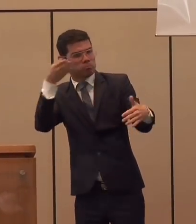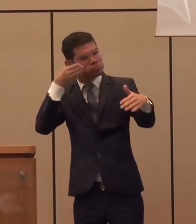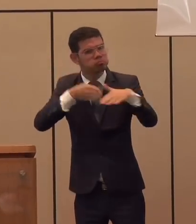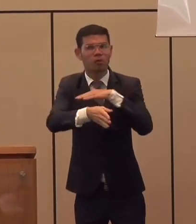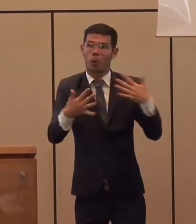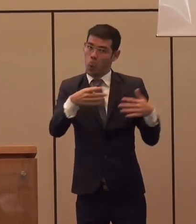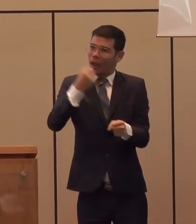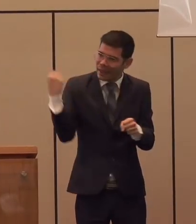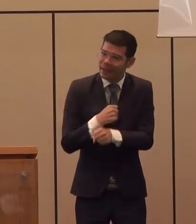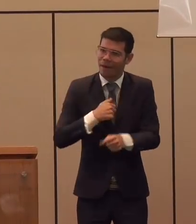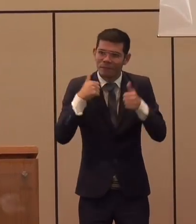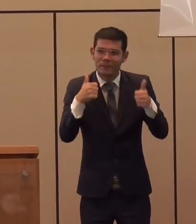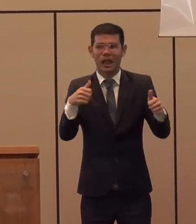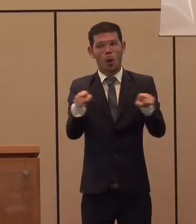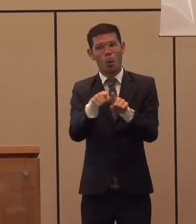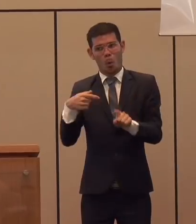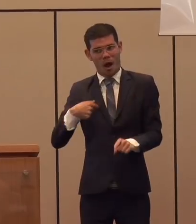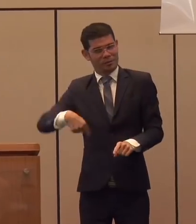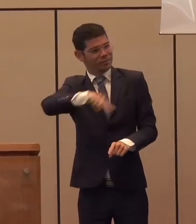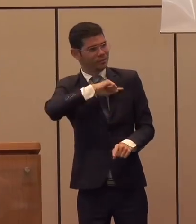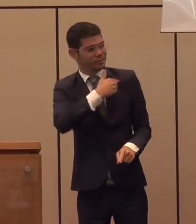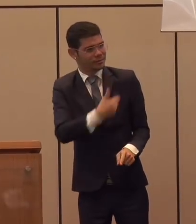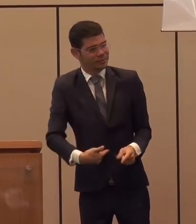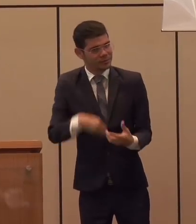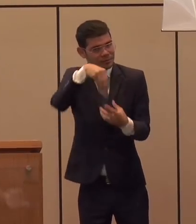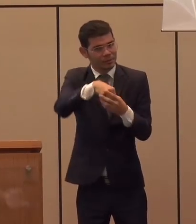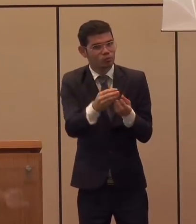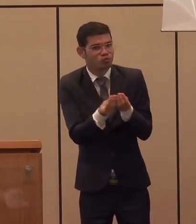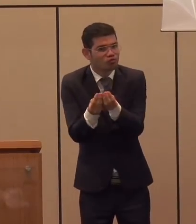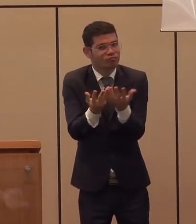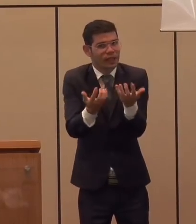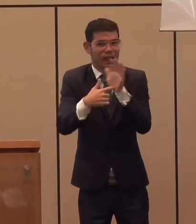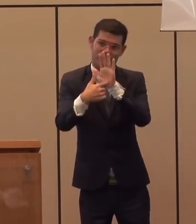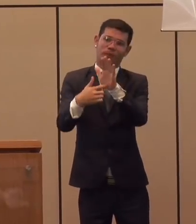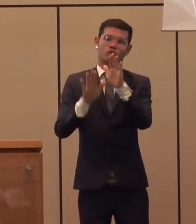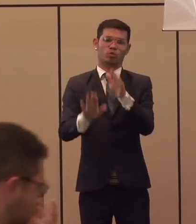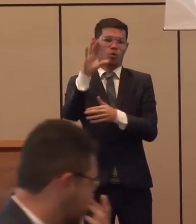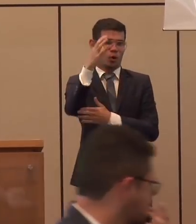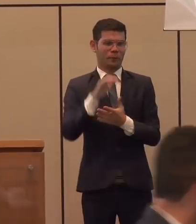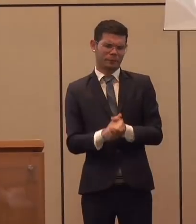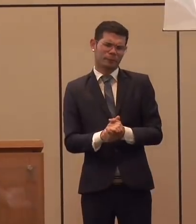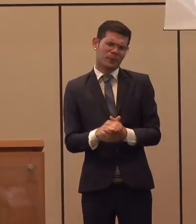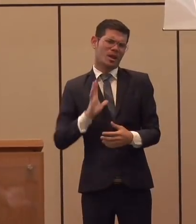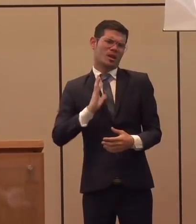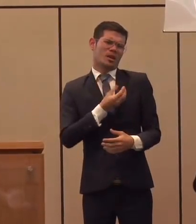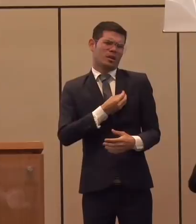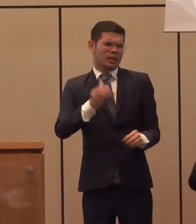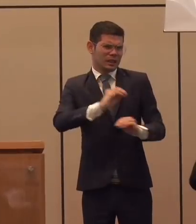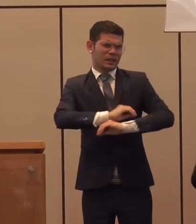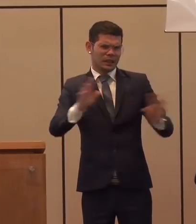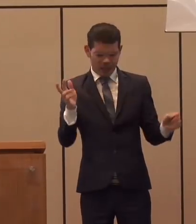presidentes gremiales queremos para un país como colombia para nosotros obviamente el turismo es el gran